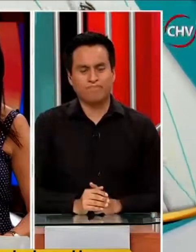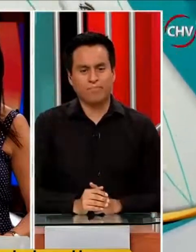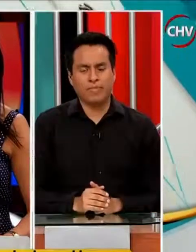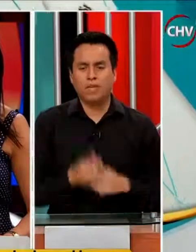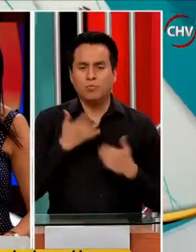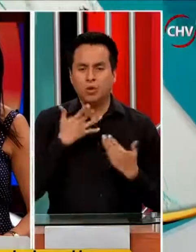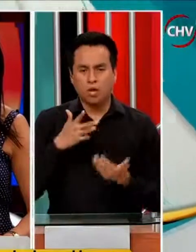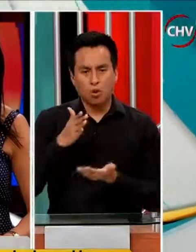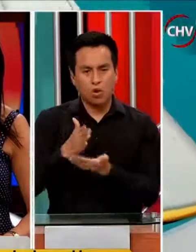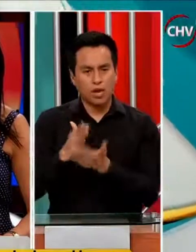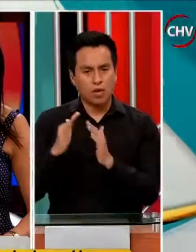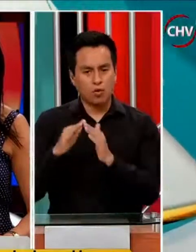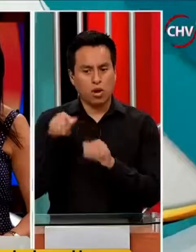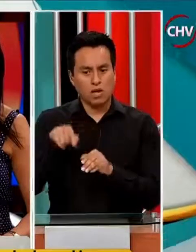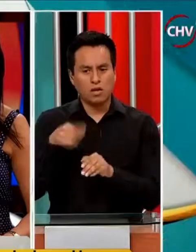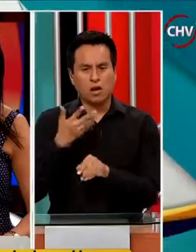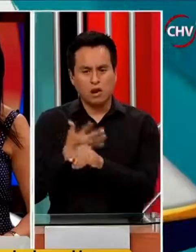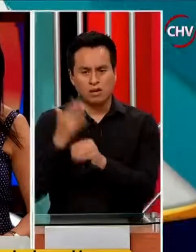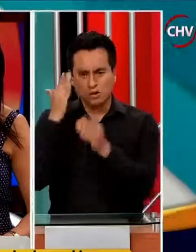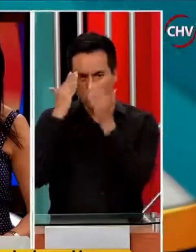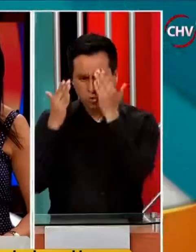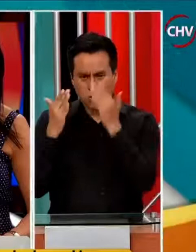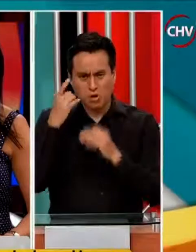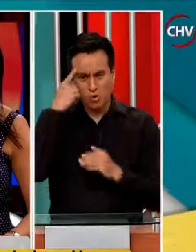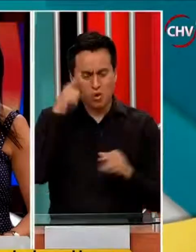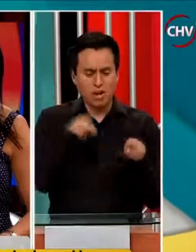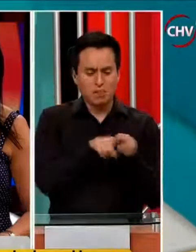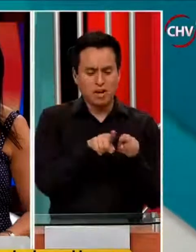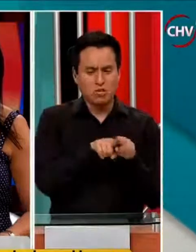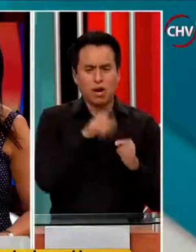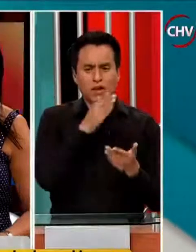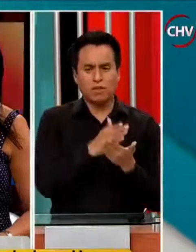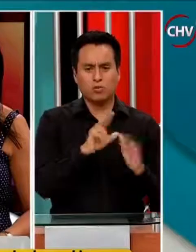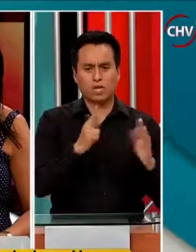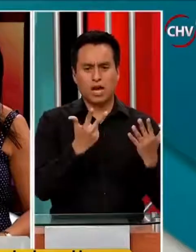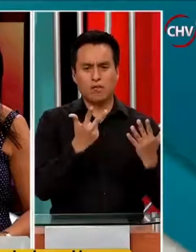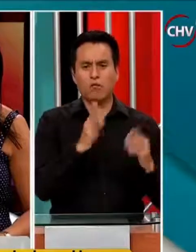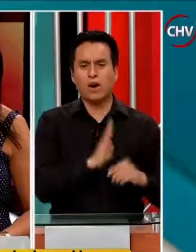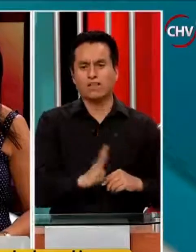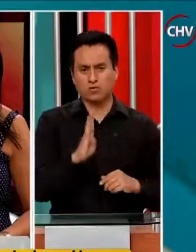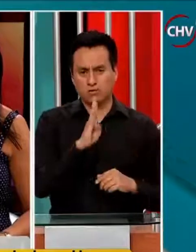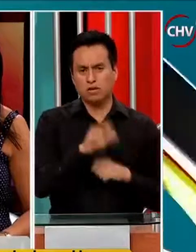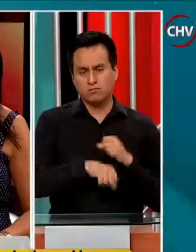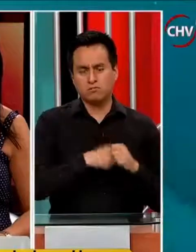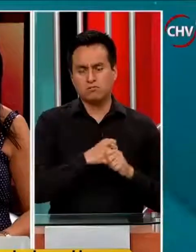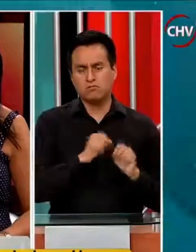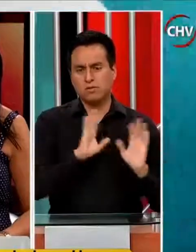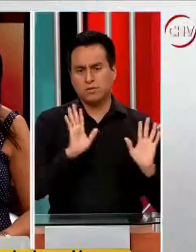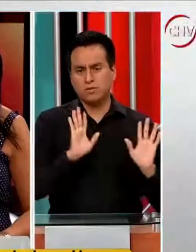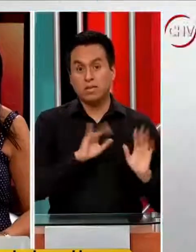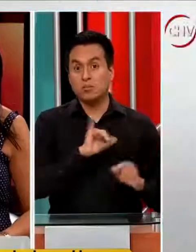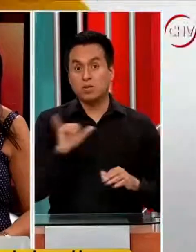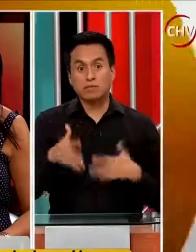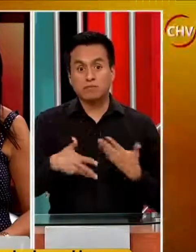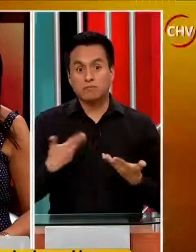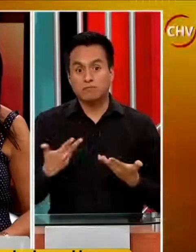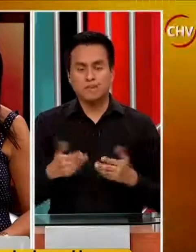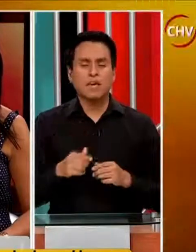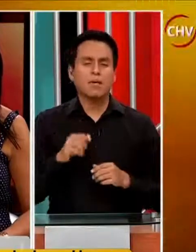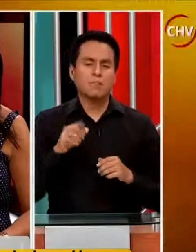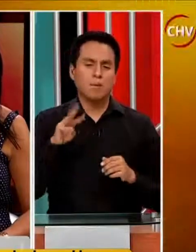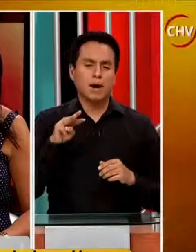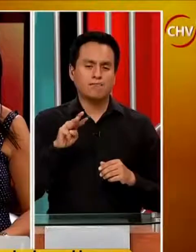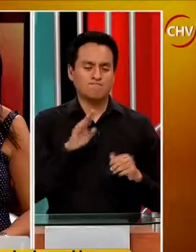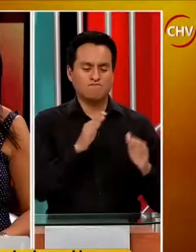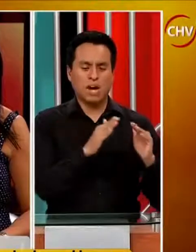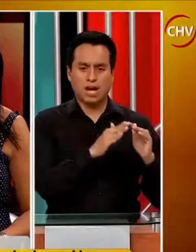Porque en el colegio donde estaba había un psicólogo. Pero mi hermano estuvo en el colegio hasta octavo año, octavo básico solamente. ¿Y de ahí? De ahí mi mamá